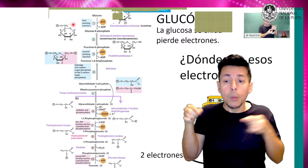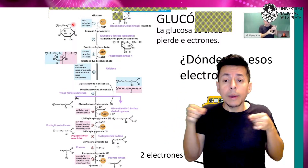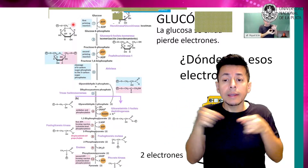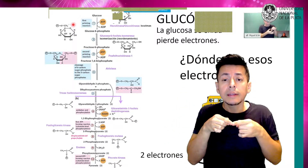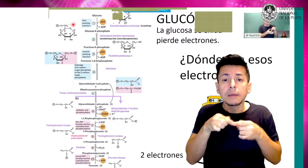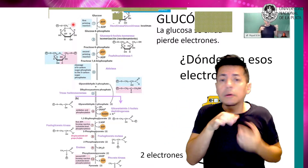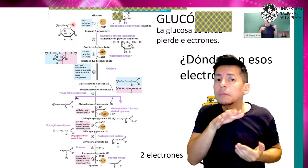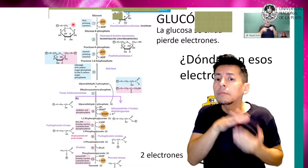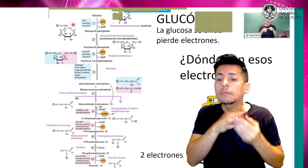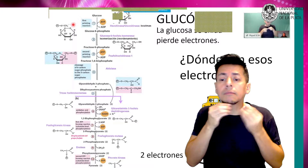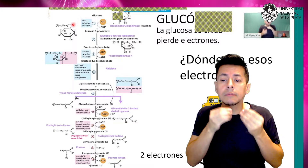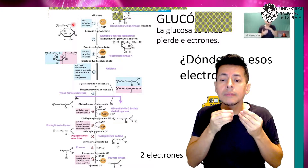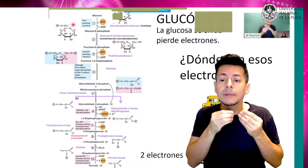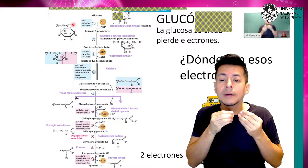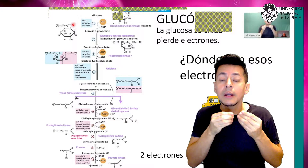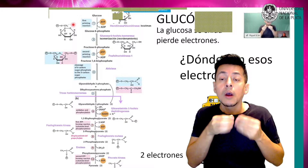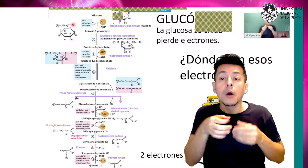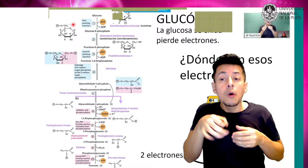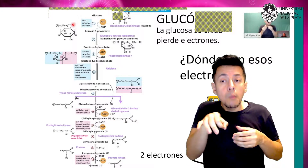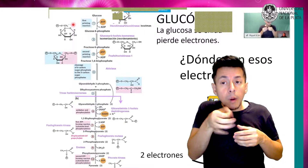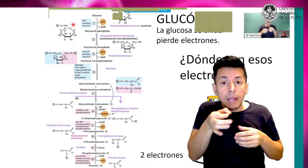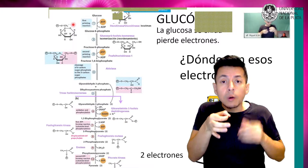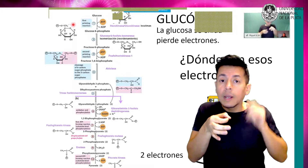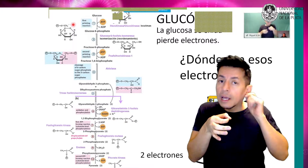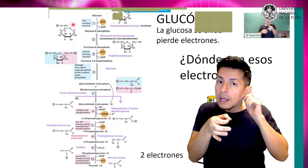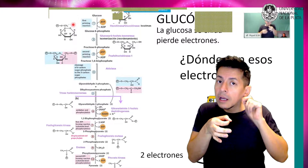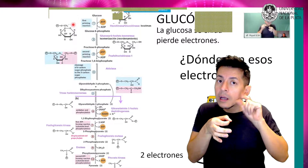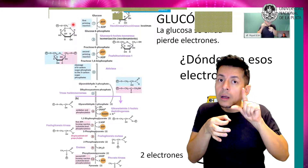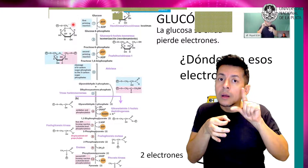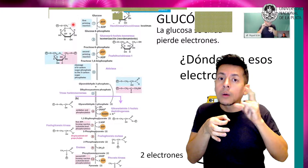principal es oxidar la molécula de glucosa.